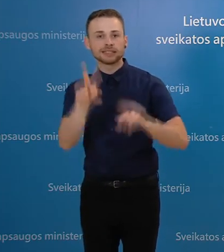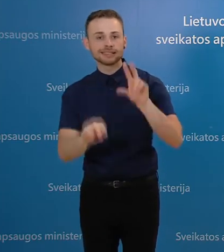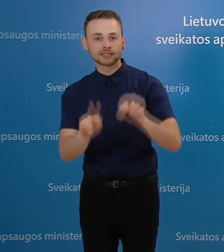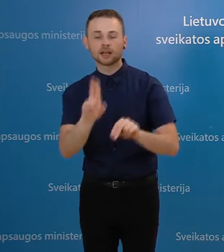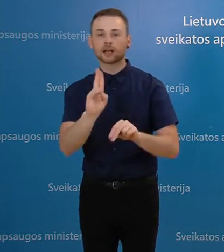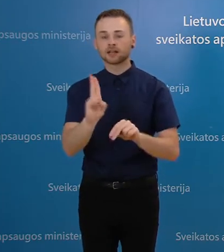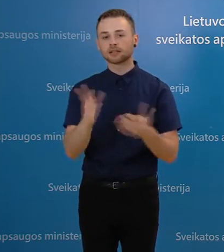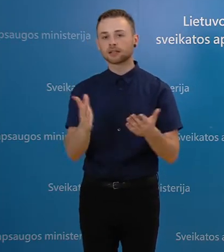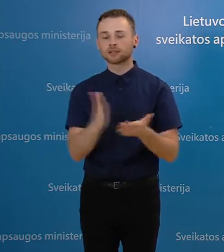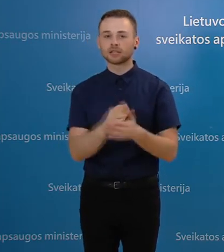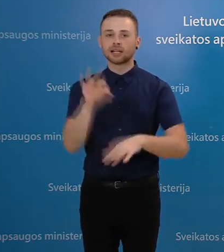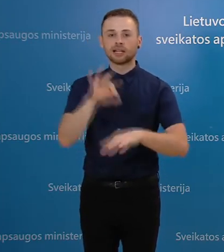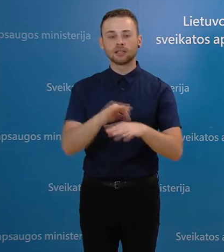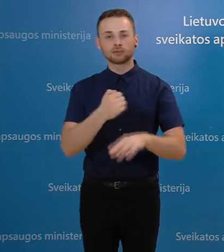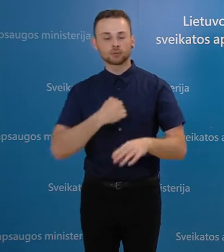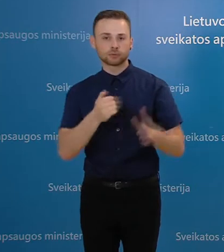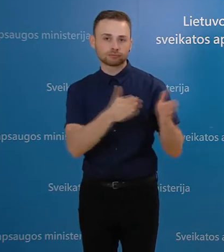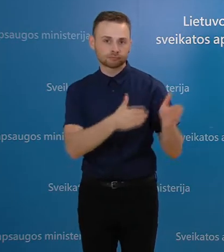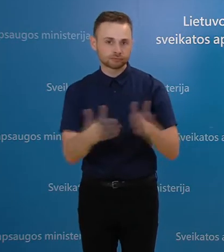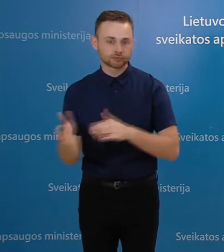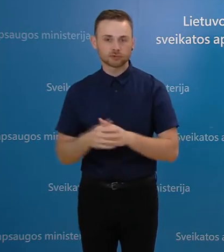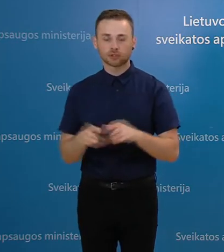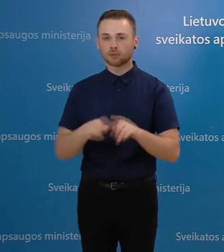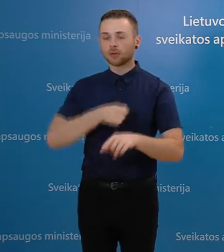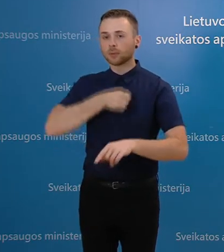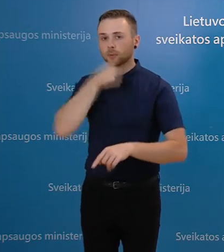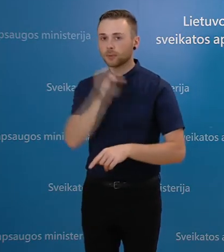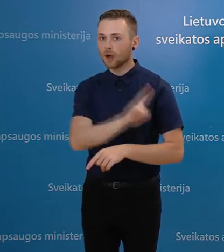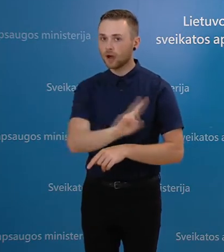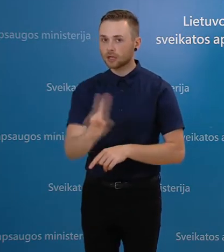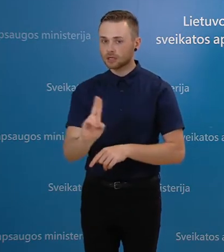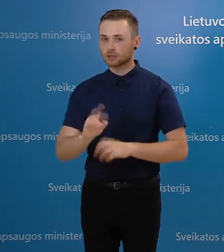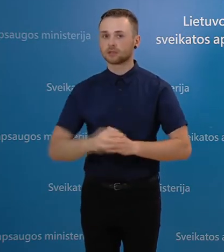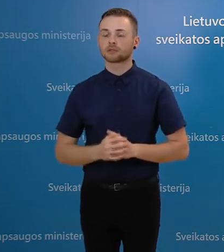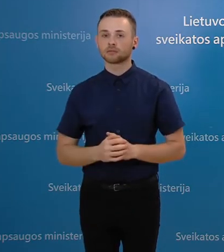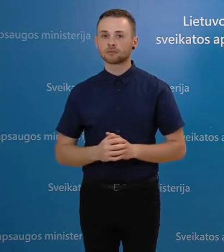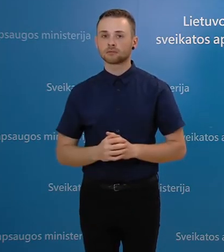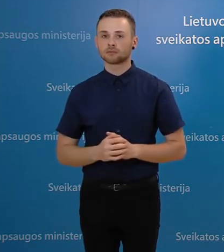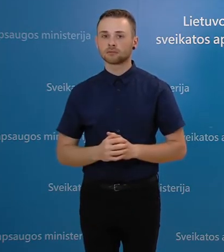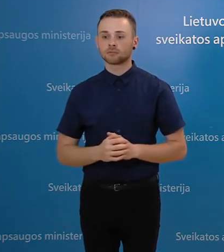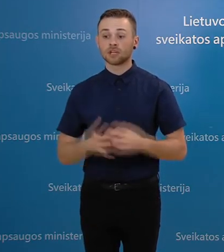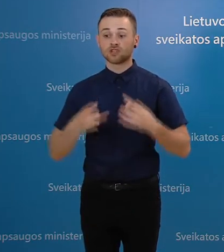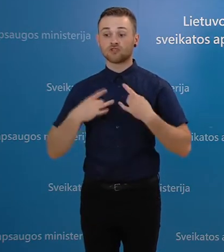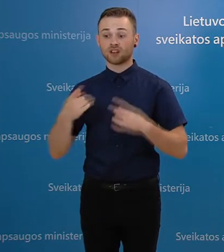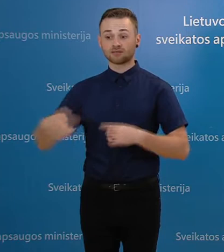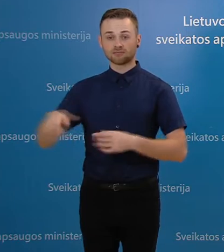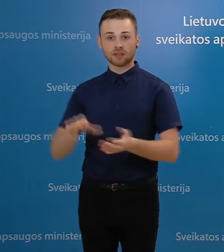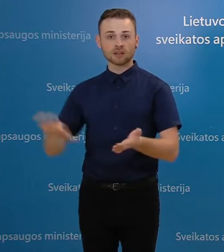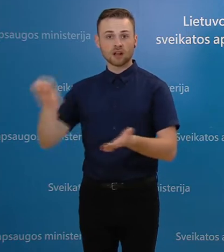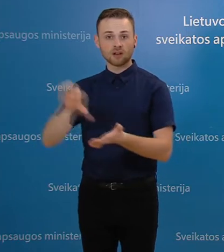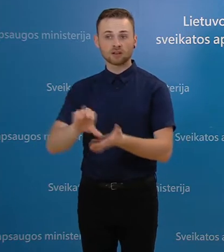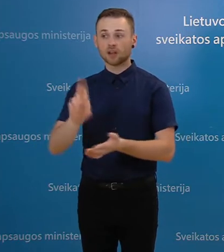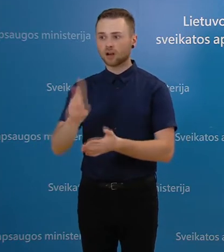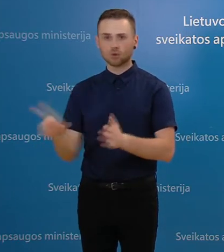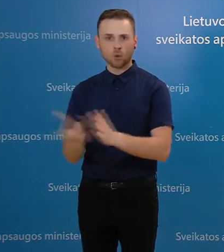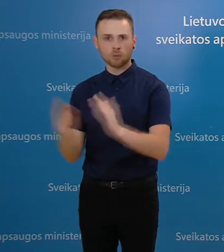sergantiems asmenims ir be abejo vyresniems asmenims ir kad nedalyvautų toje šventėje tikrai asmenys, kurie turi būti